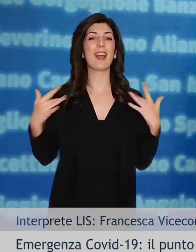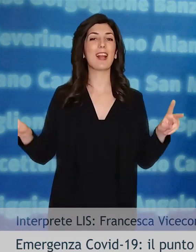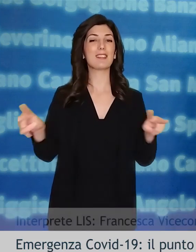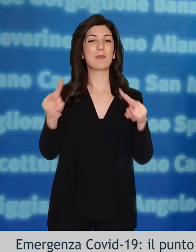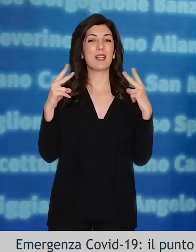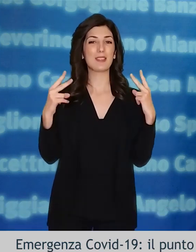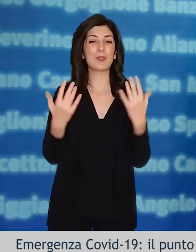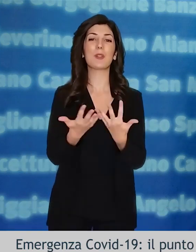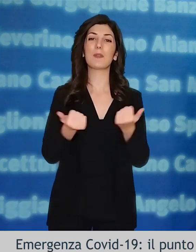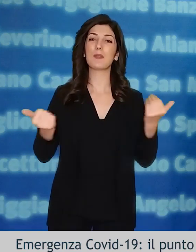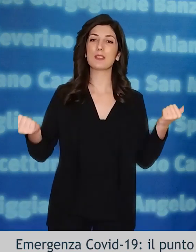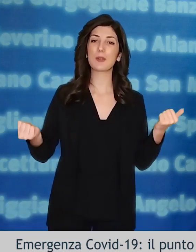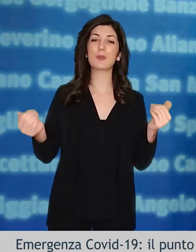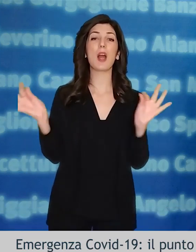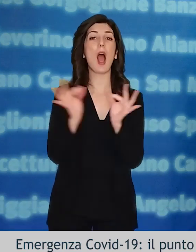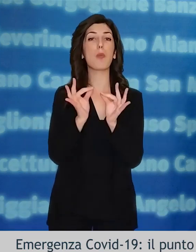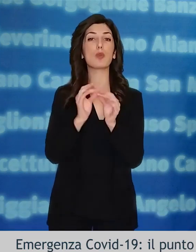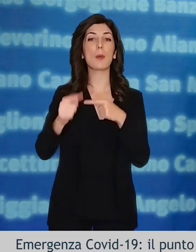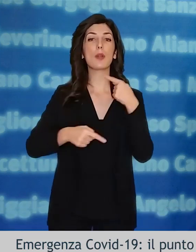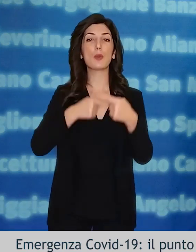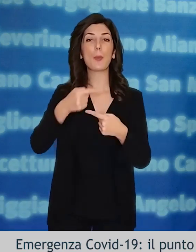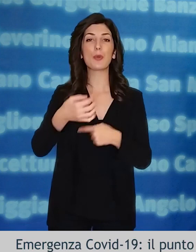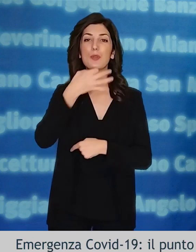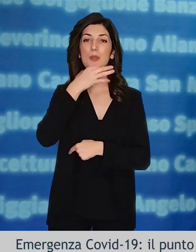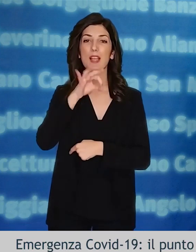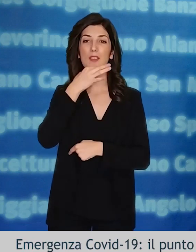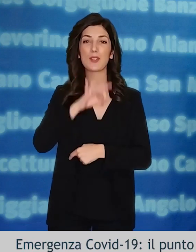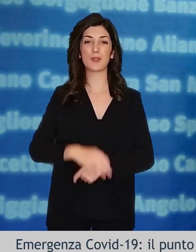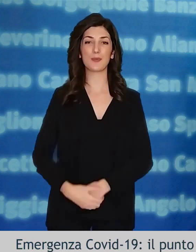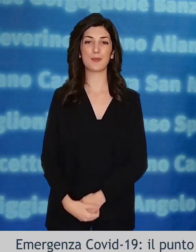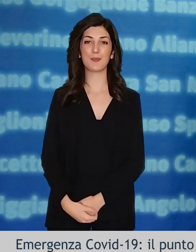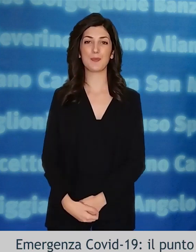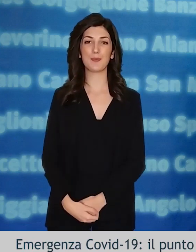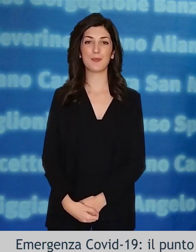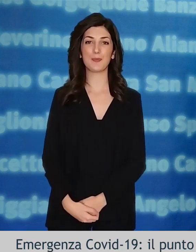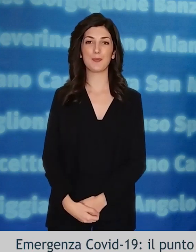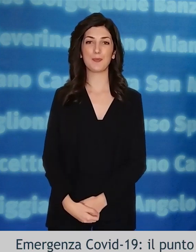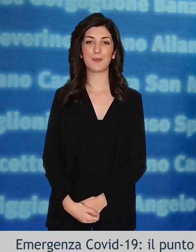-19. Ringraziandovi per l'attenzione, vi saluto e vi do appuntamento al prossimo intervento.